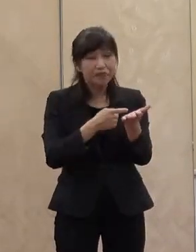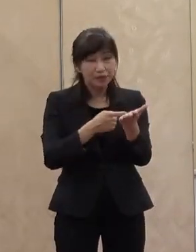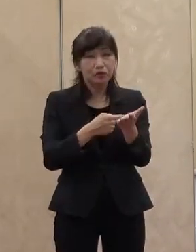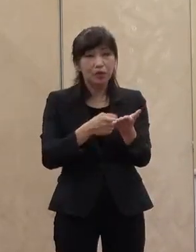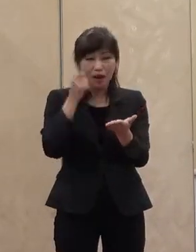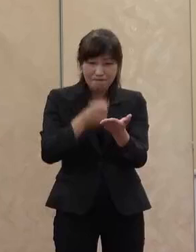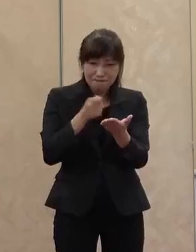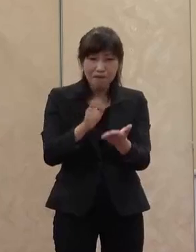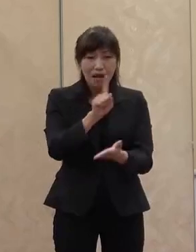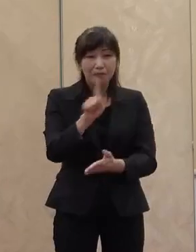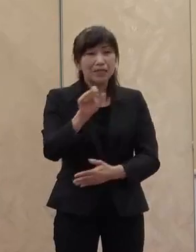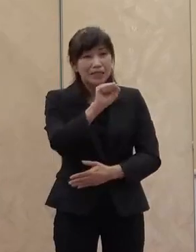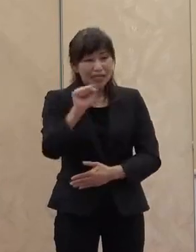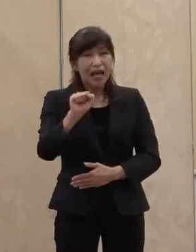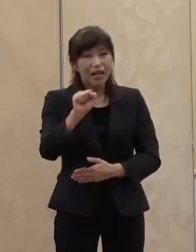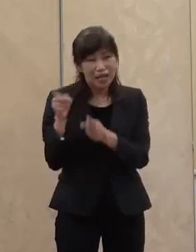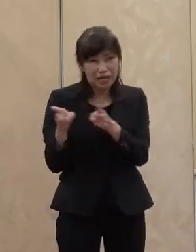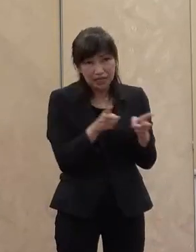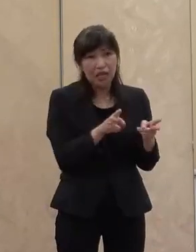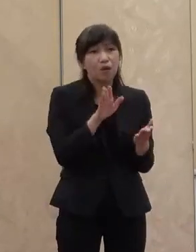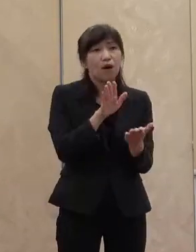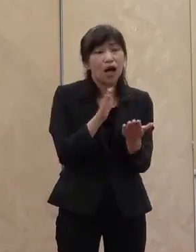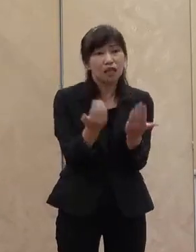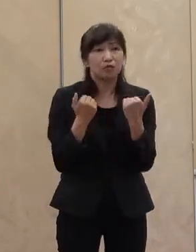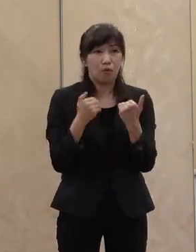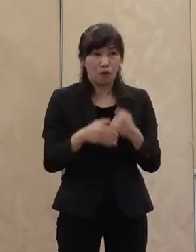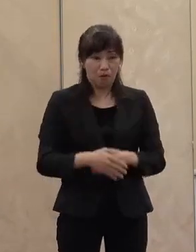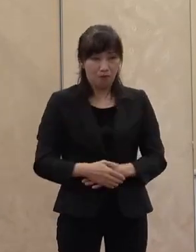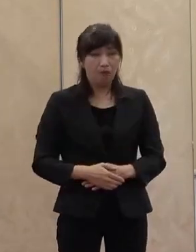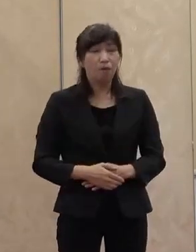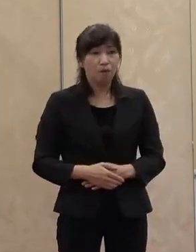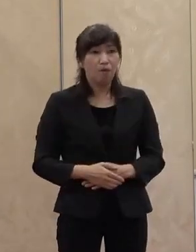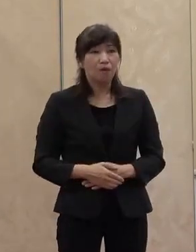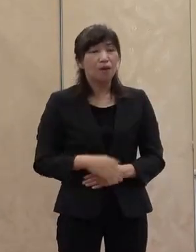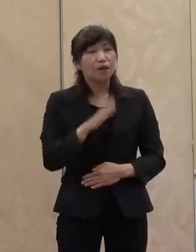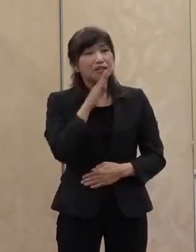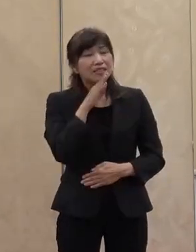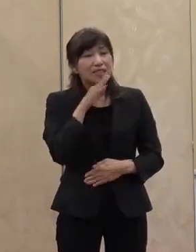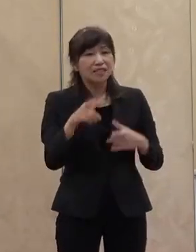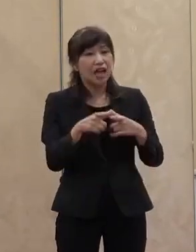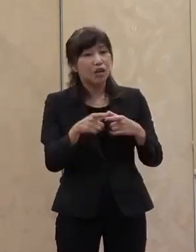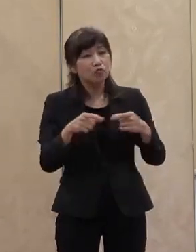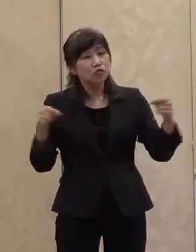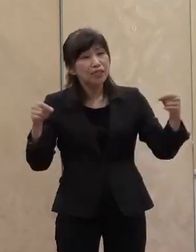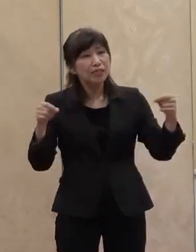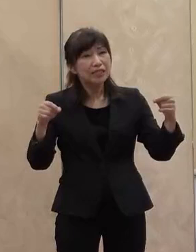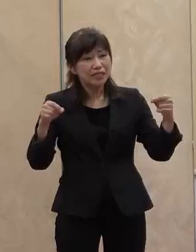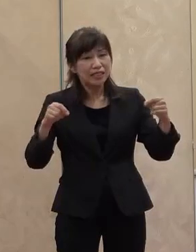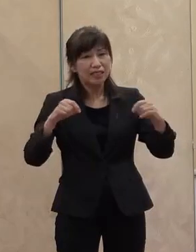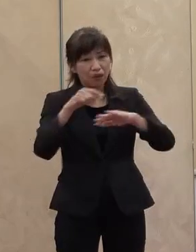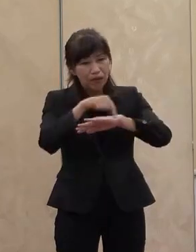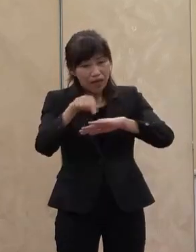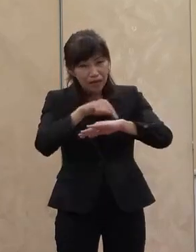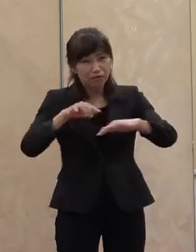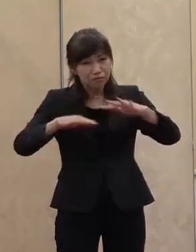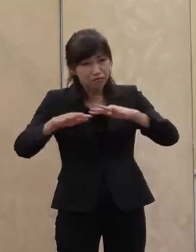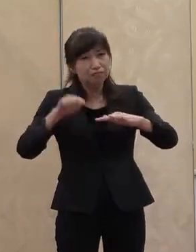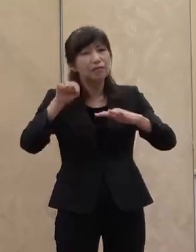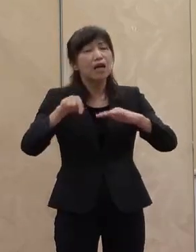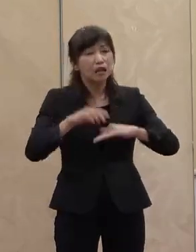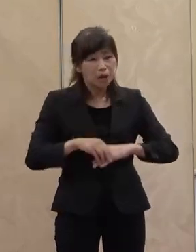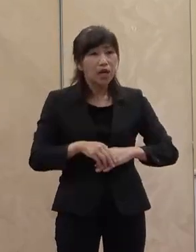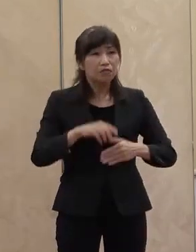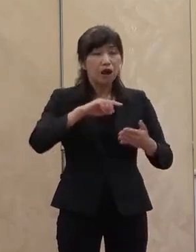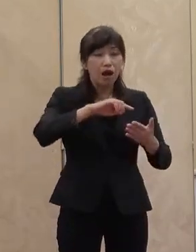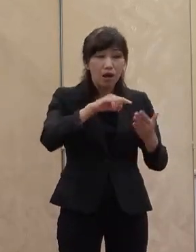戦略で都市戦略ってなかなか打たないですから、本来僕は国家戦略としては都市戦略をどんどん打っていくのがあるべき姿だと思うんですけど、それを